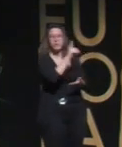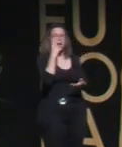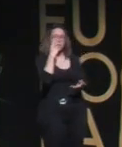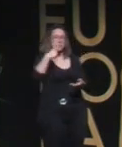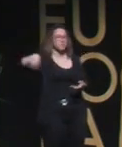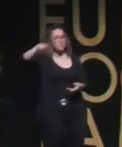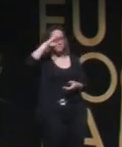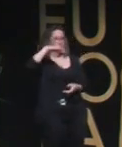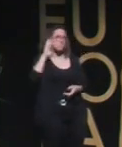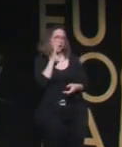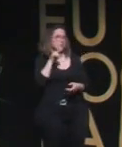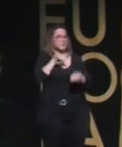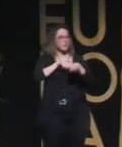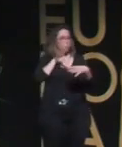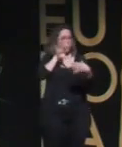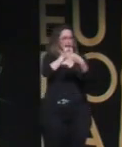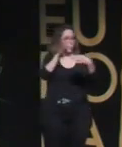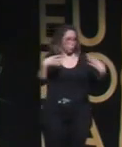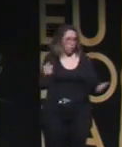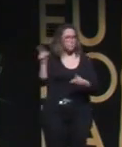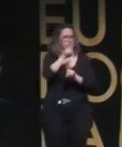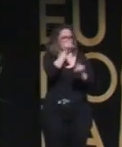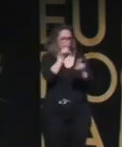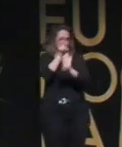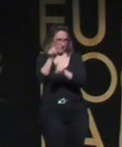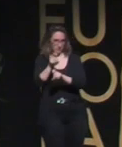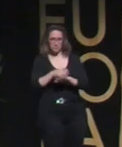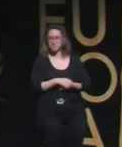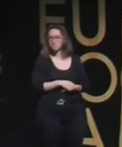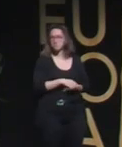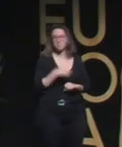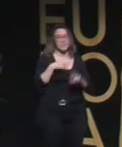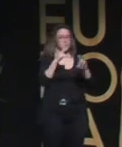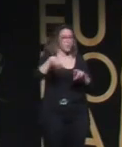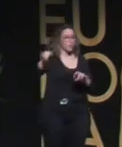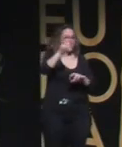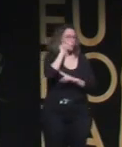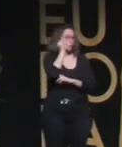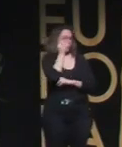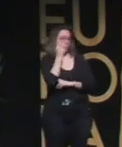madre sois. Es un test muy elaborado este, es muy complicado, ¿eh? Que espero que os suene.